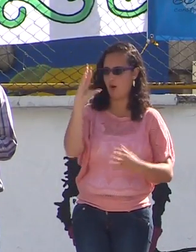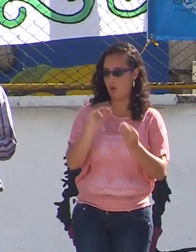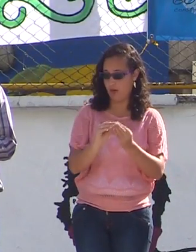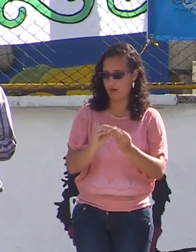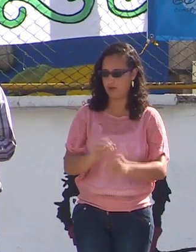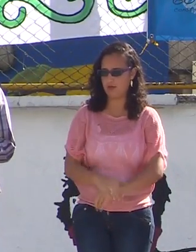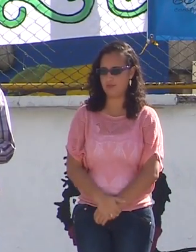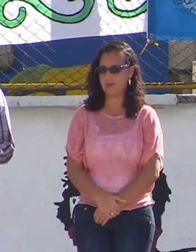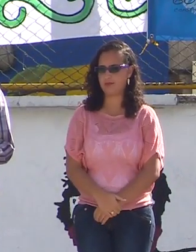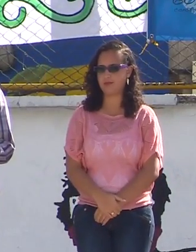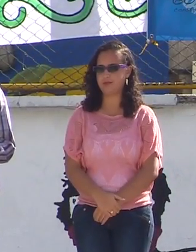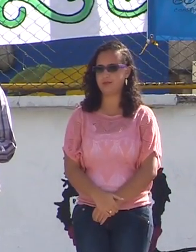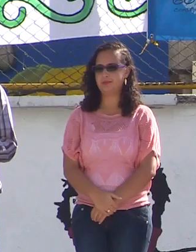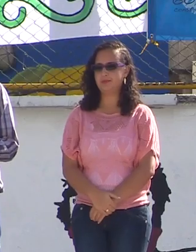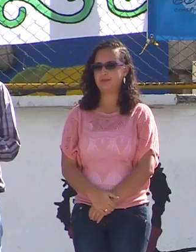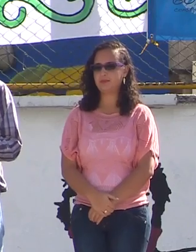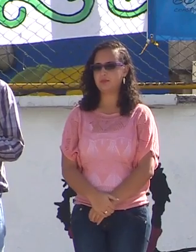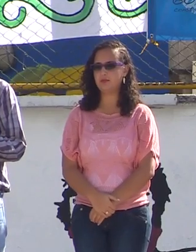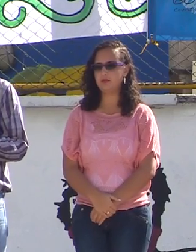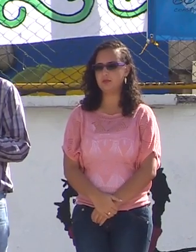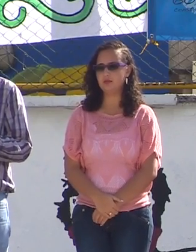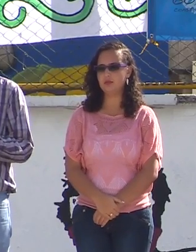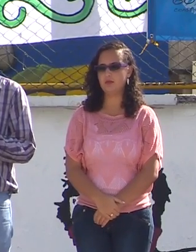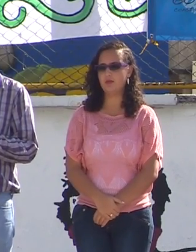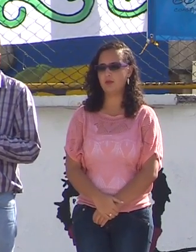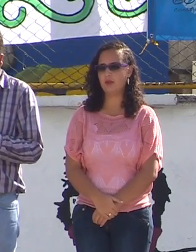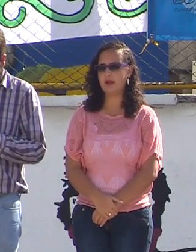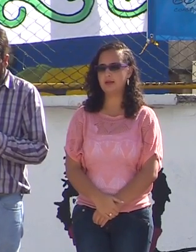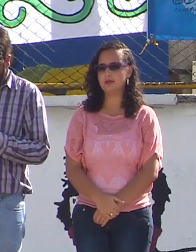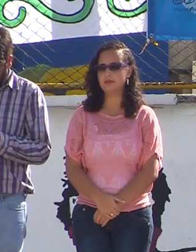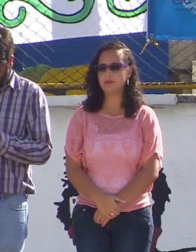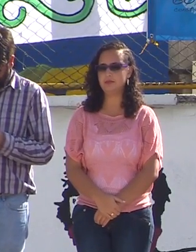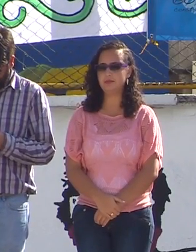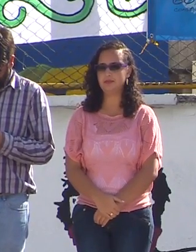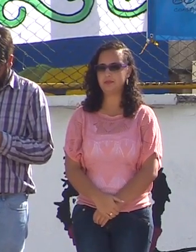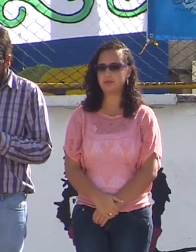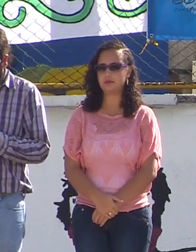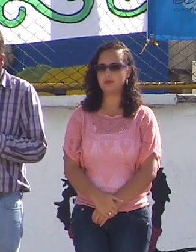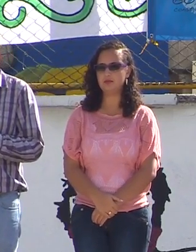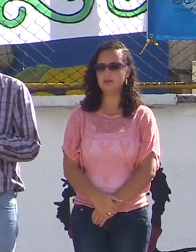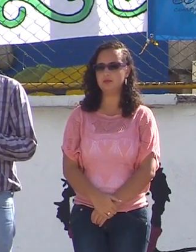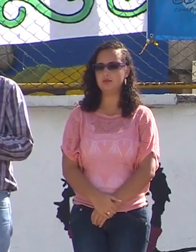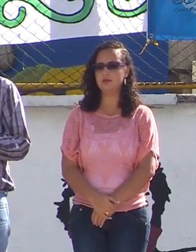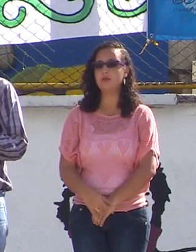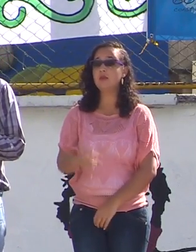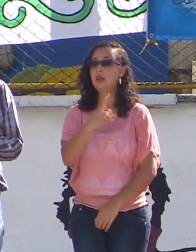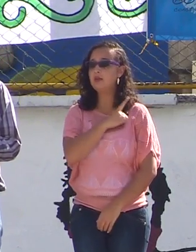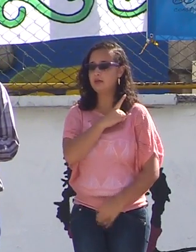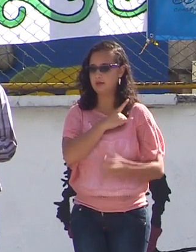El Consejo Superior de la Universidad Pedagógica Nacional,